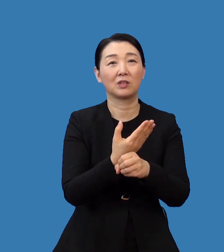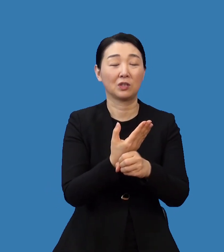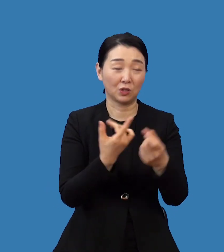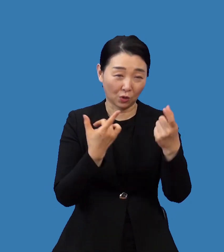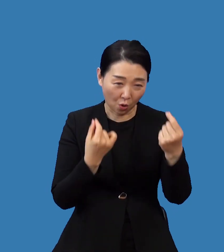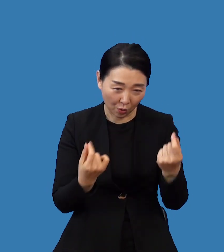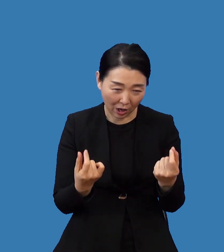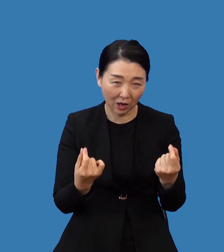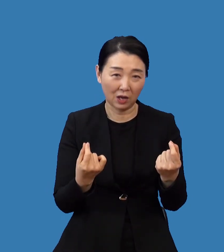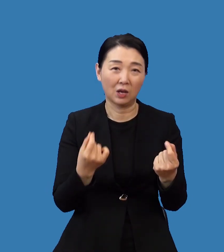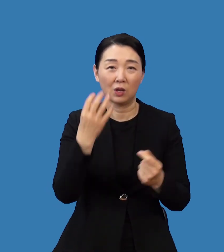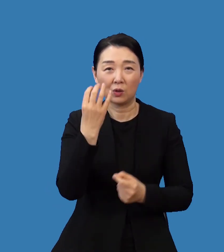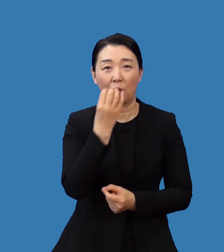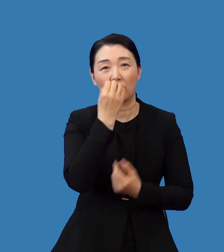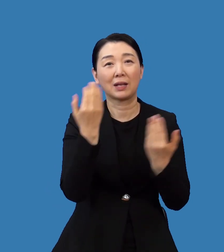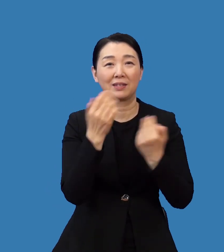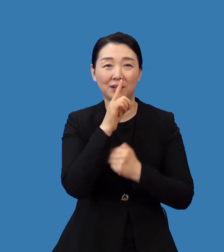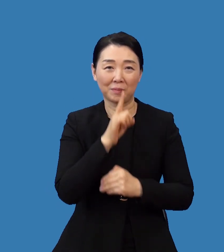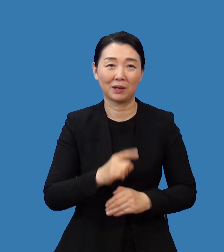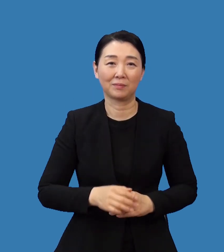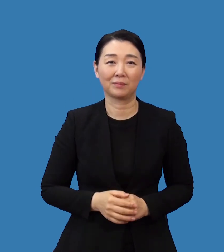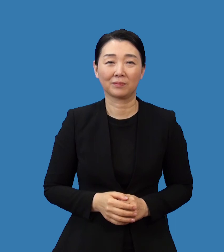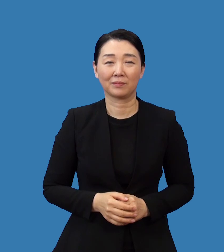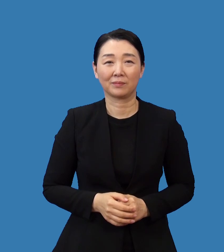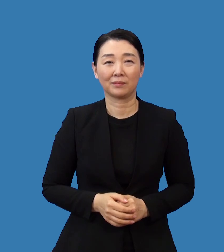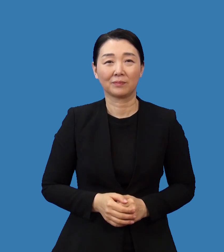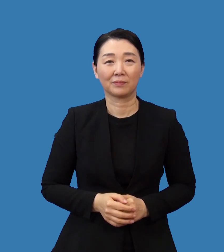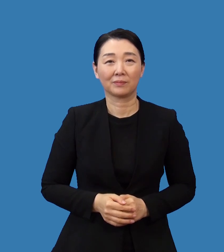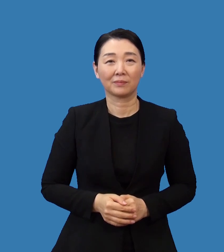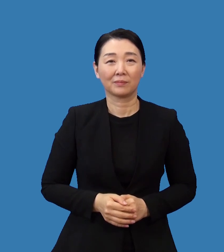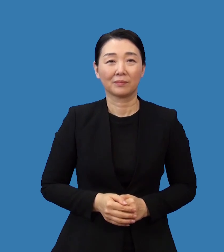동일하게 거룩한 일이다, 그런 말을 했습니다.